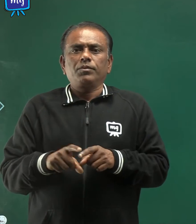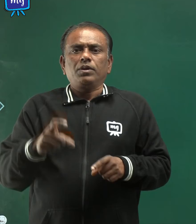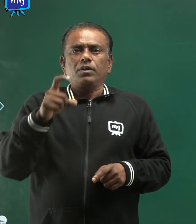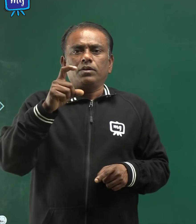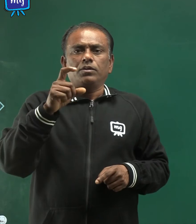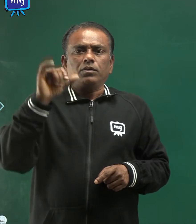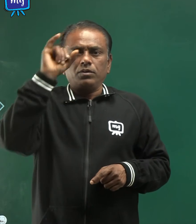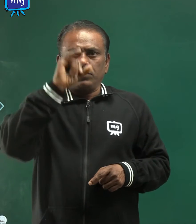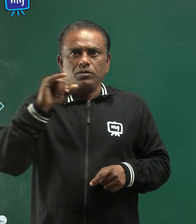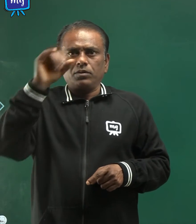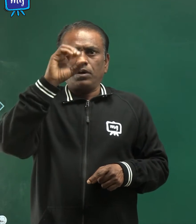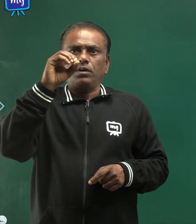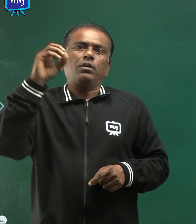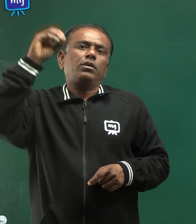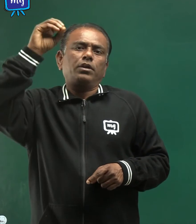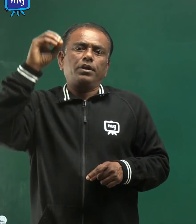60 डिग्री है।